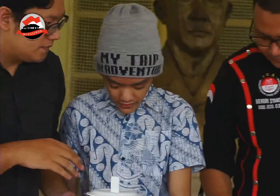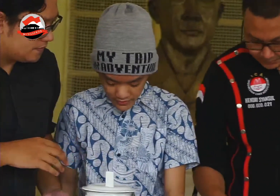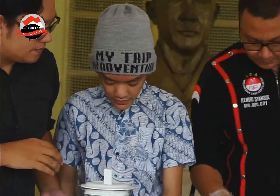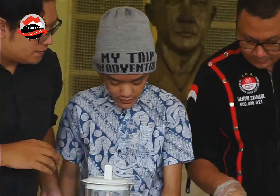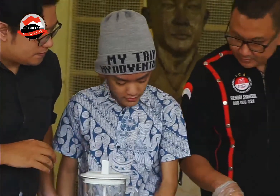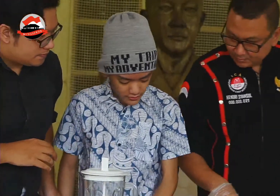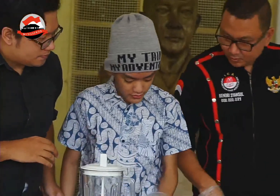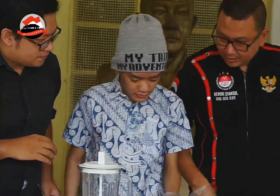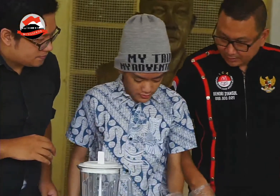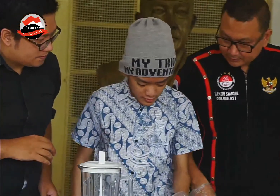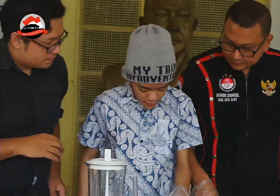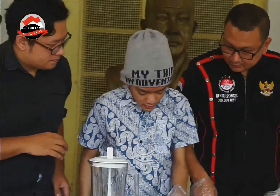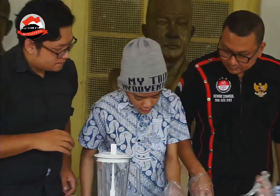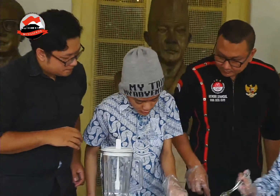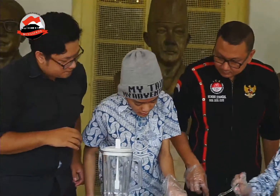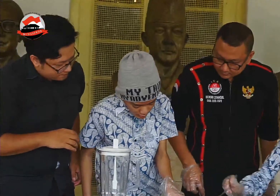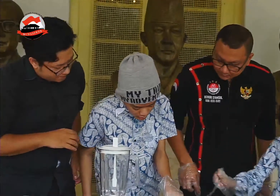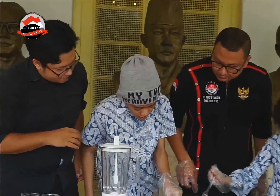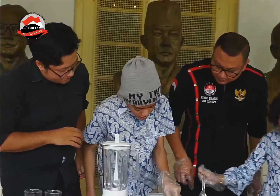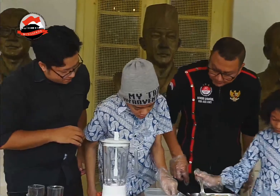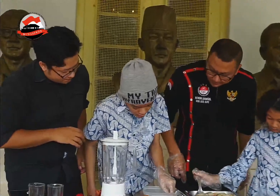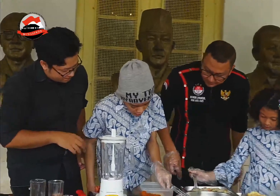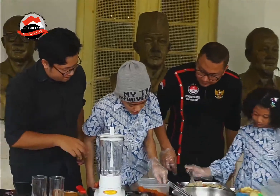banyak? Boleh.